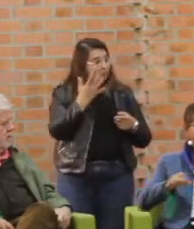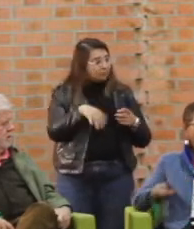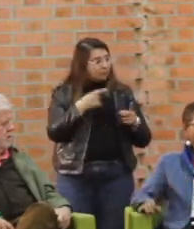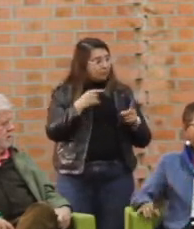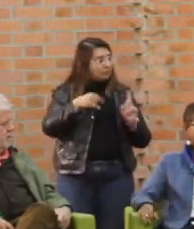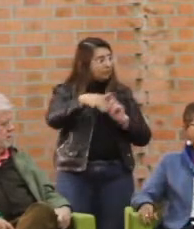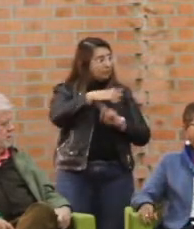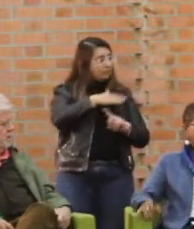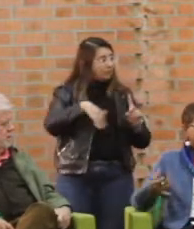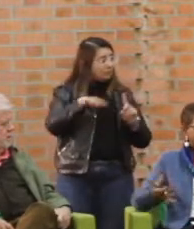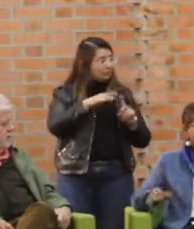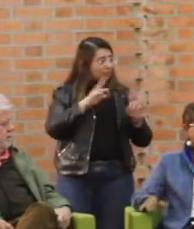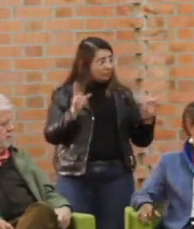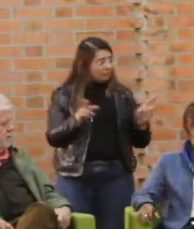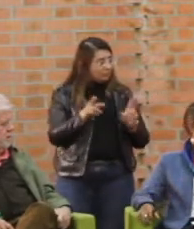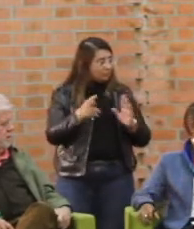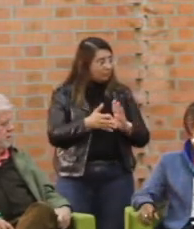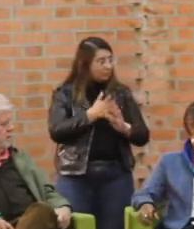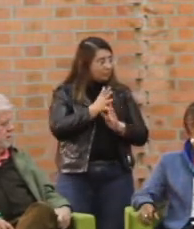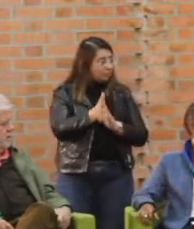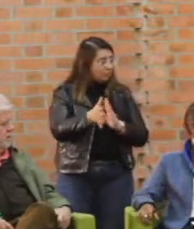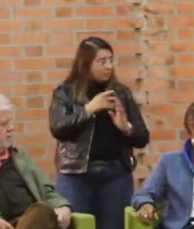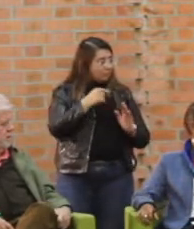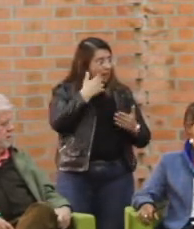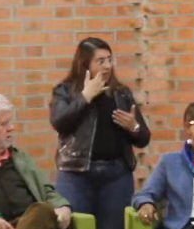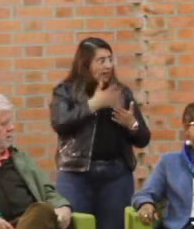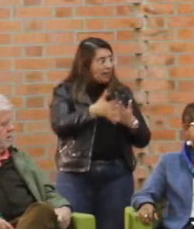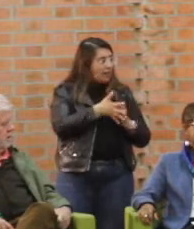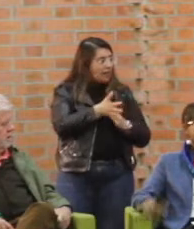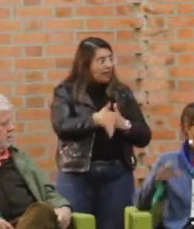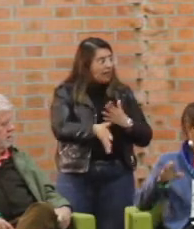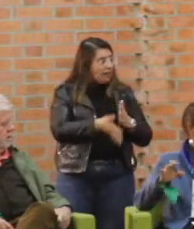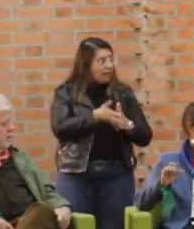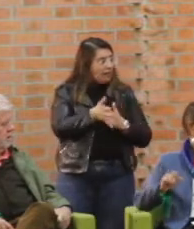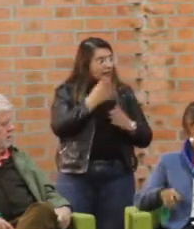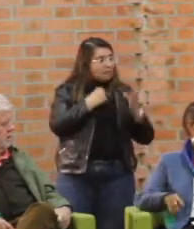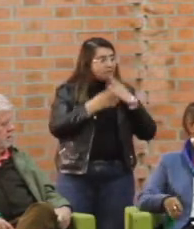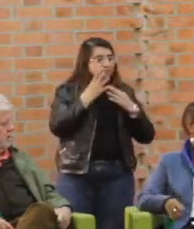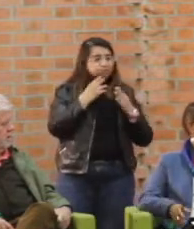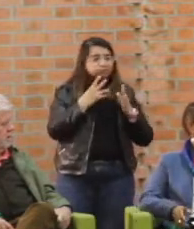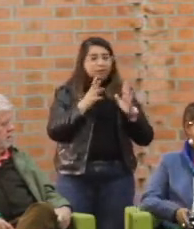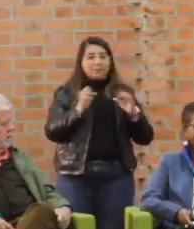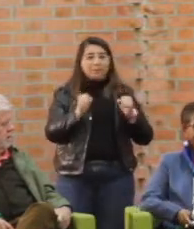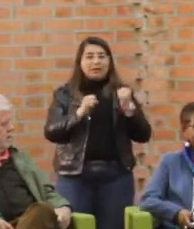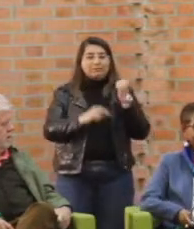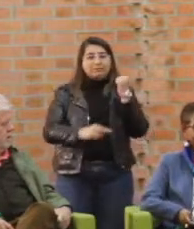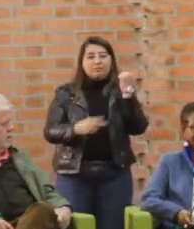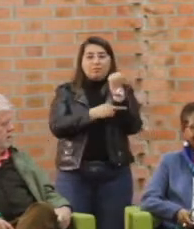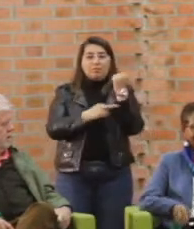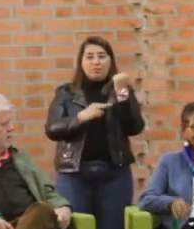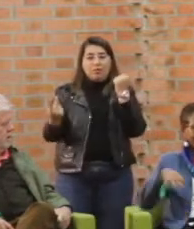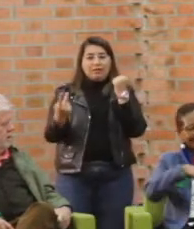un terreno fértil para la historia puede ser también interesante moverlas en el caso de justamente